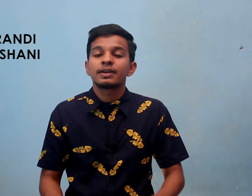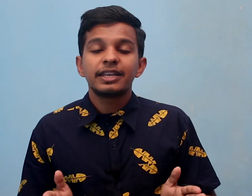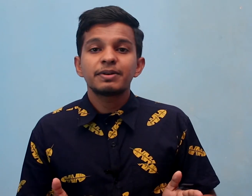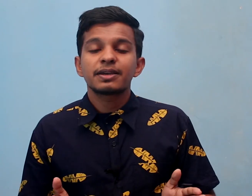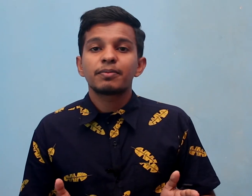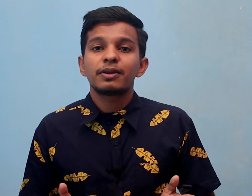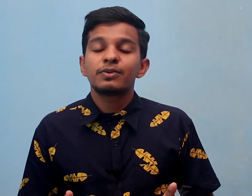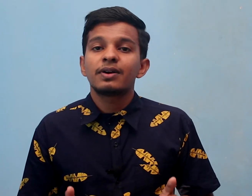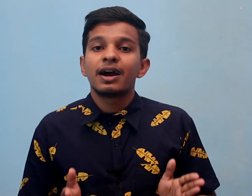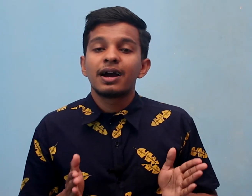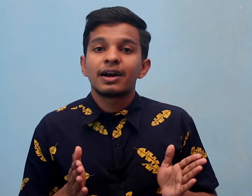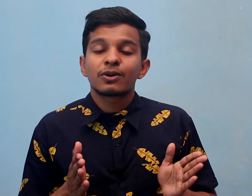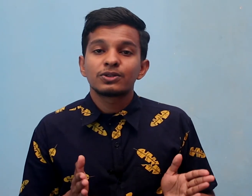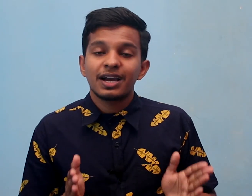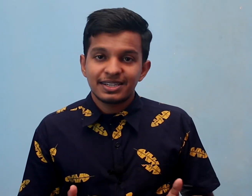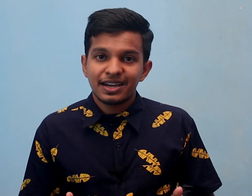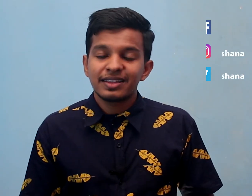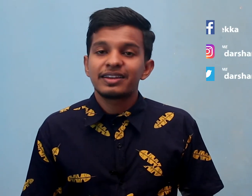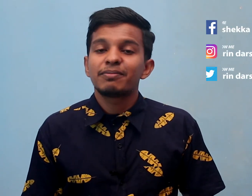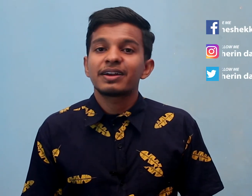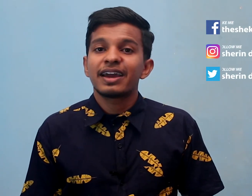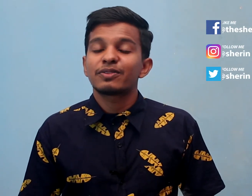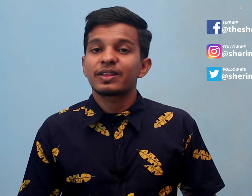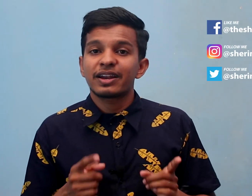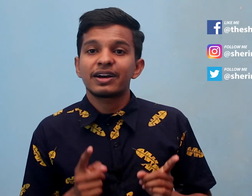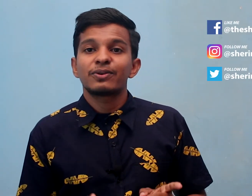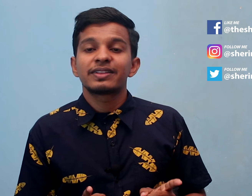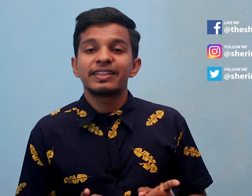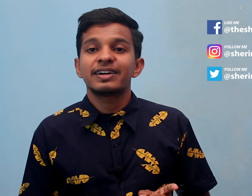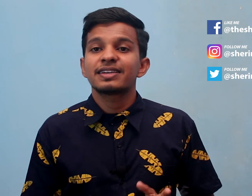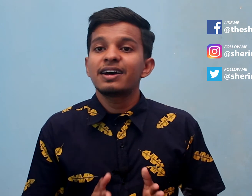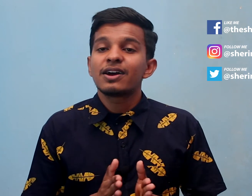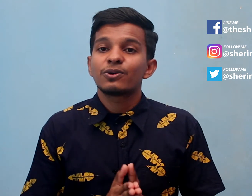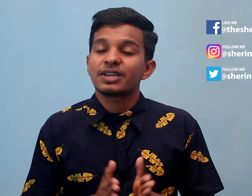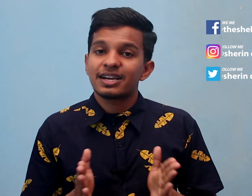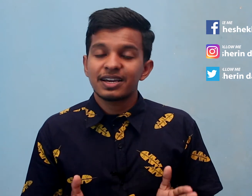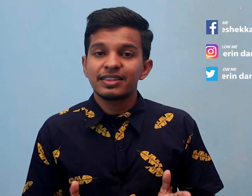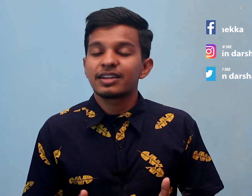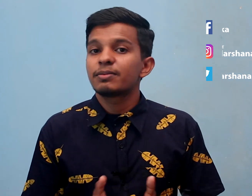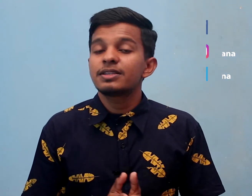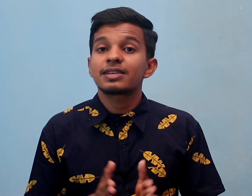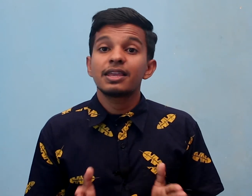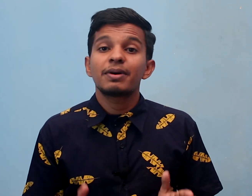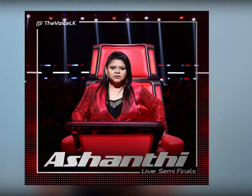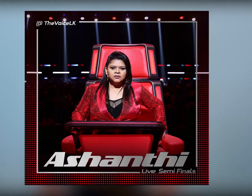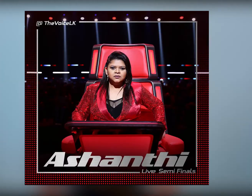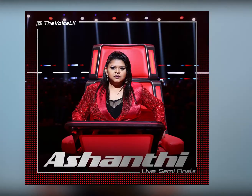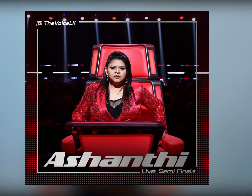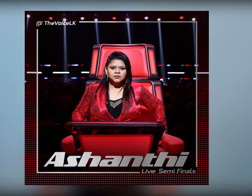ඊට පස්සේ අපි බලමු කෝච් අශාන්තිගේ ටීම් එකට අයත් වන තරඟකරුවන් දෙදෙනා සහ කෝච් අශාන්තිගේ නම සංඥා භාෂාවෙන් ඉදිරිපත් කරන